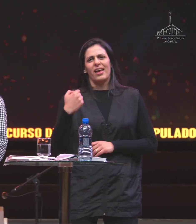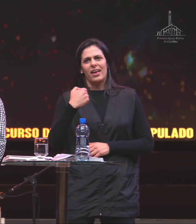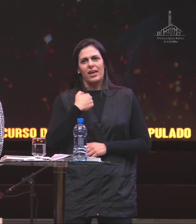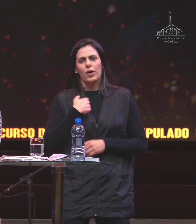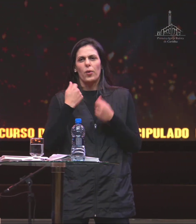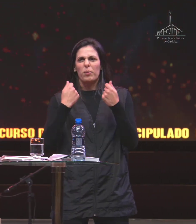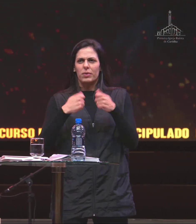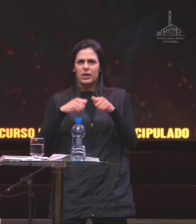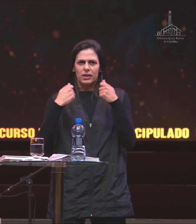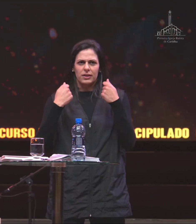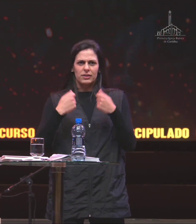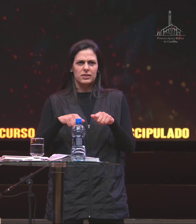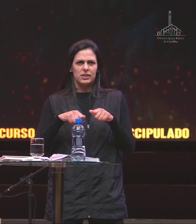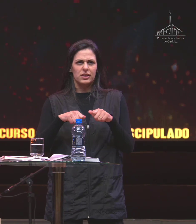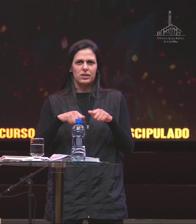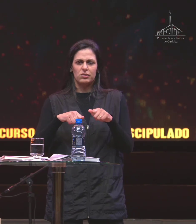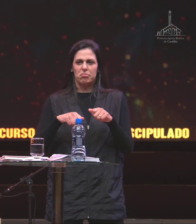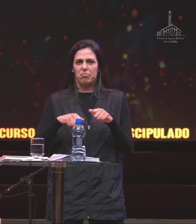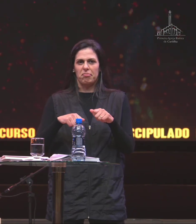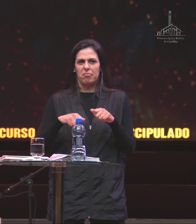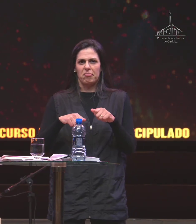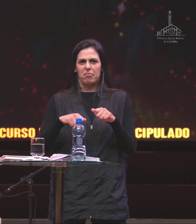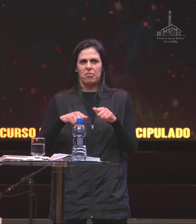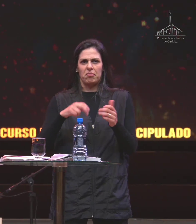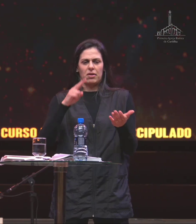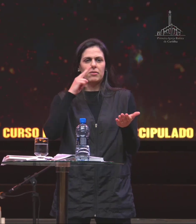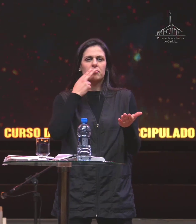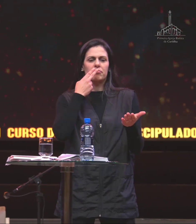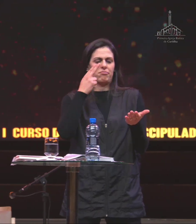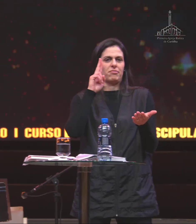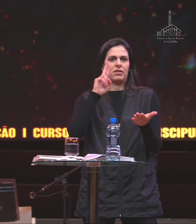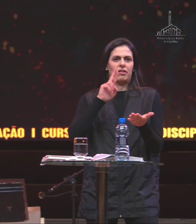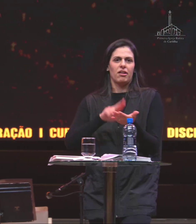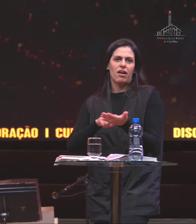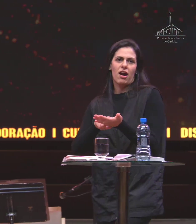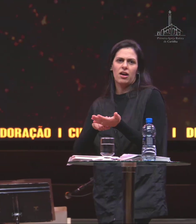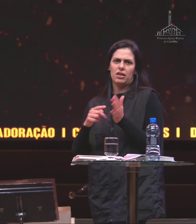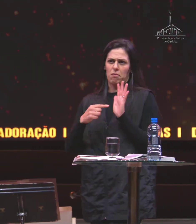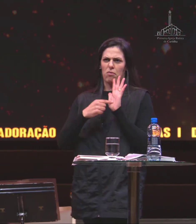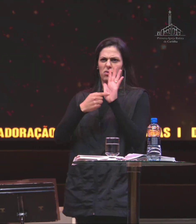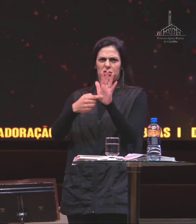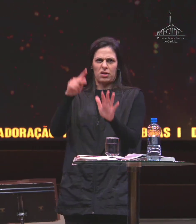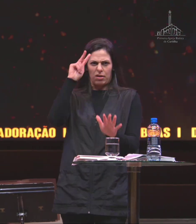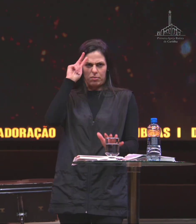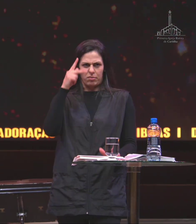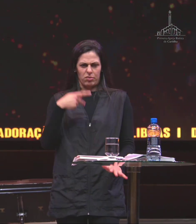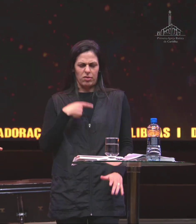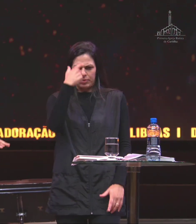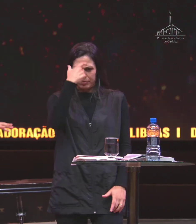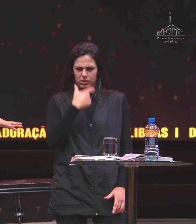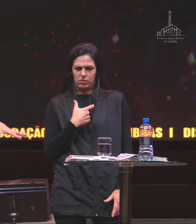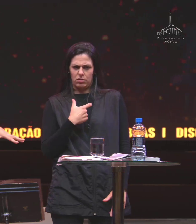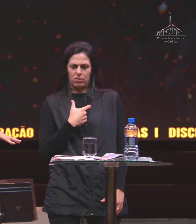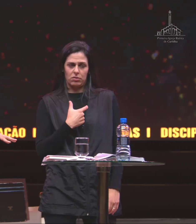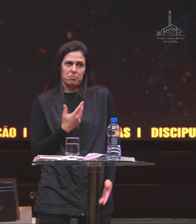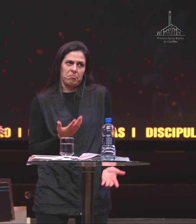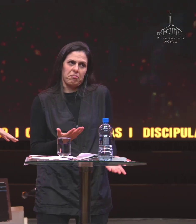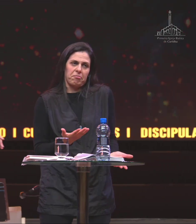perguntas retóricas. Porque sabe aquela frase, quando você está aprontando, fazendo alguma coisa errada, e a mãe pergunta, você quer